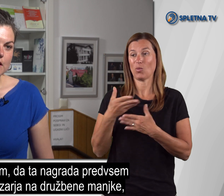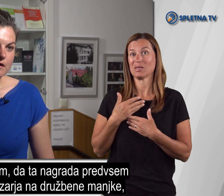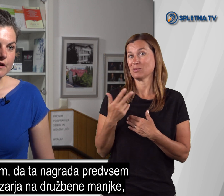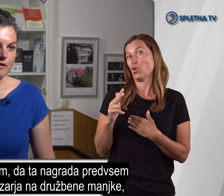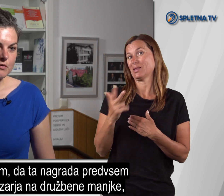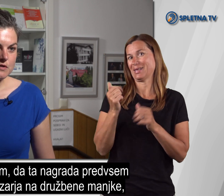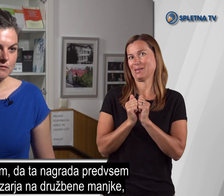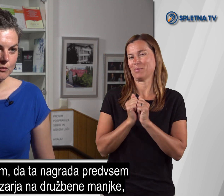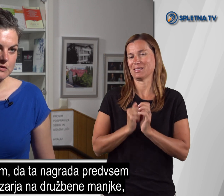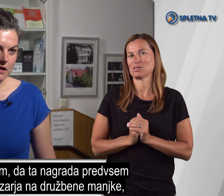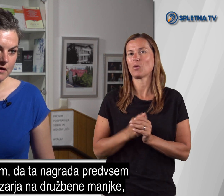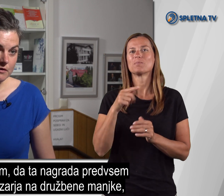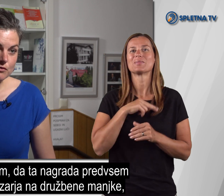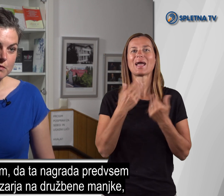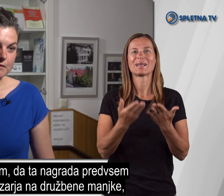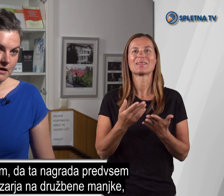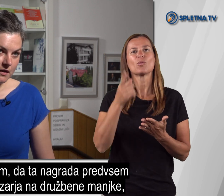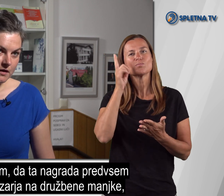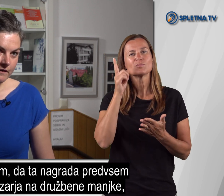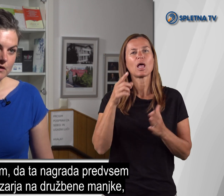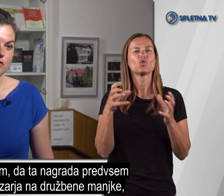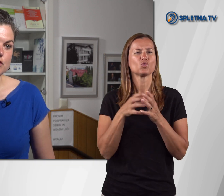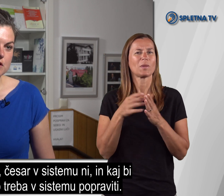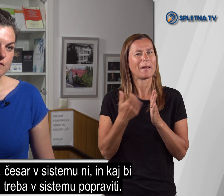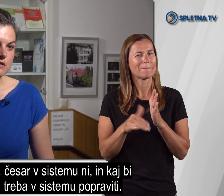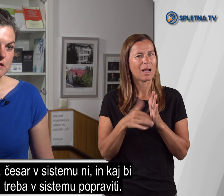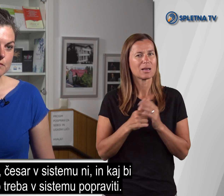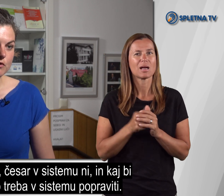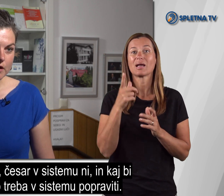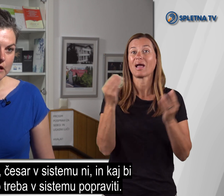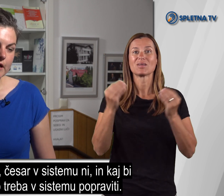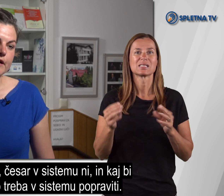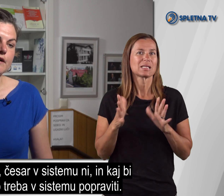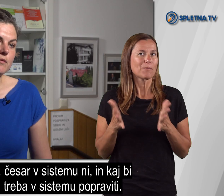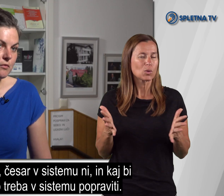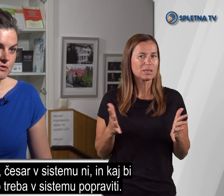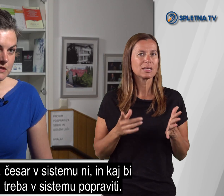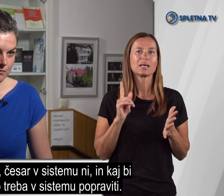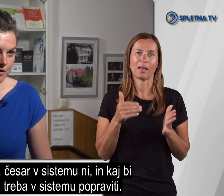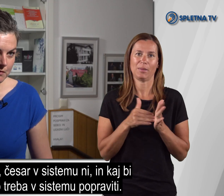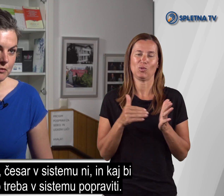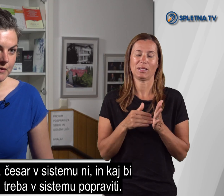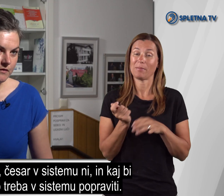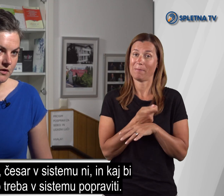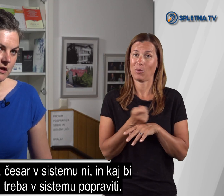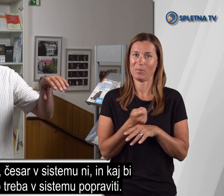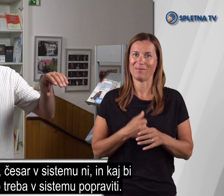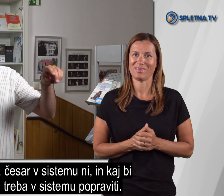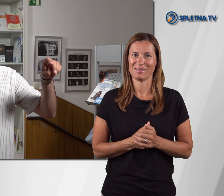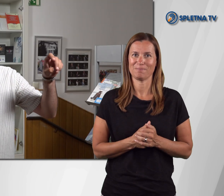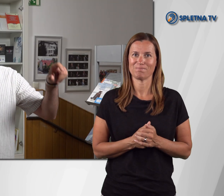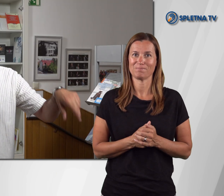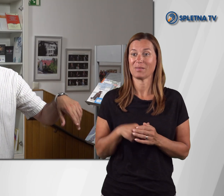mislim, da ta nagrada predvsem opozarja na družbene manke, na to, česar v sistemu ni in kaj bi bilo v sistemu treba popraviti.